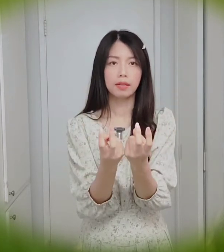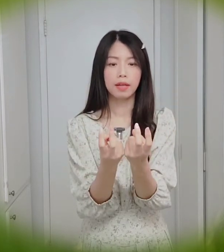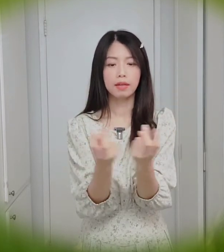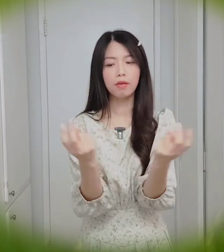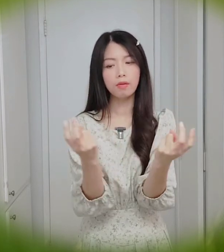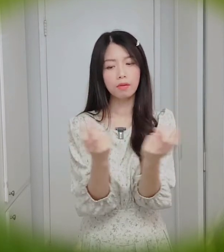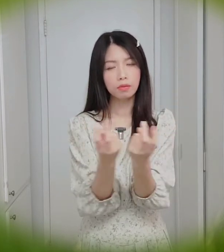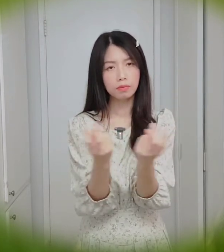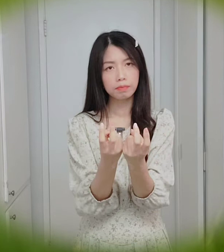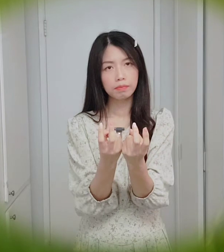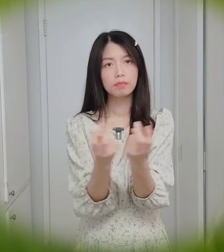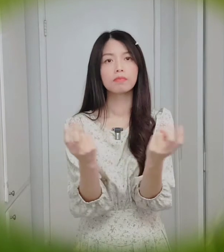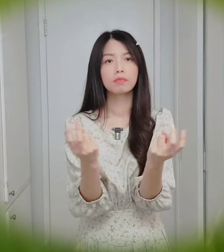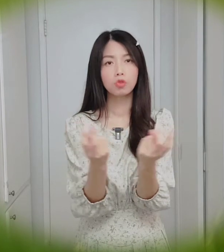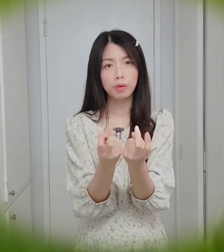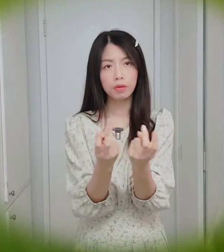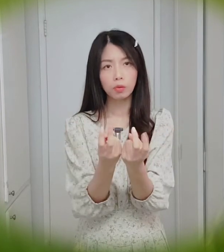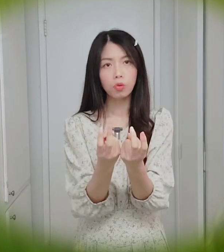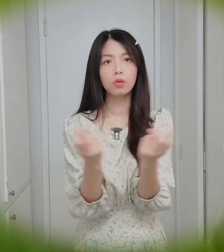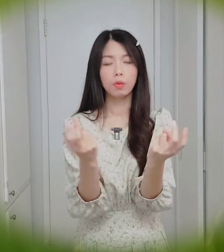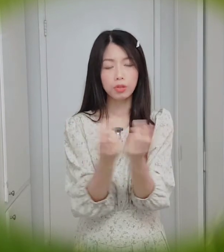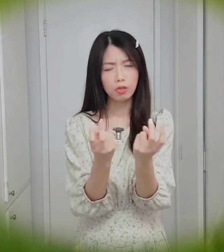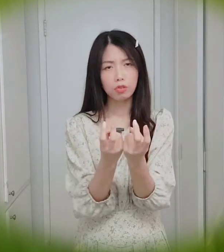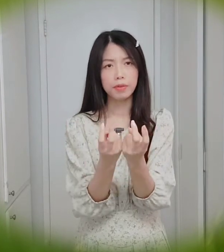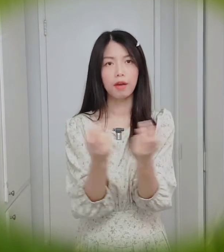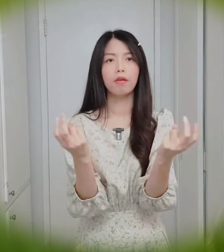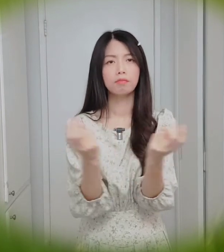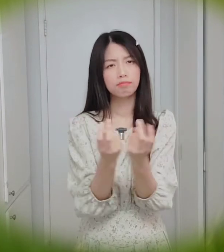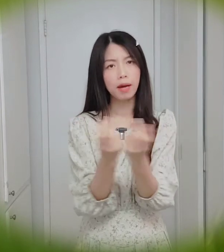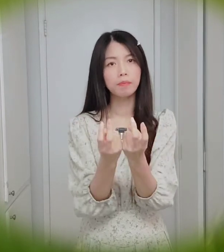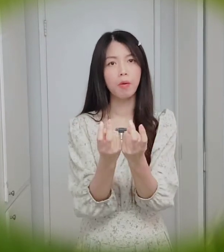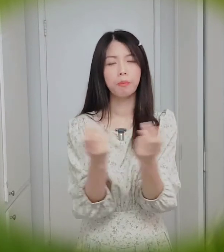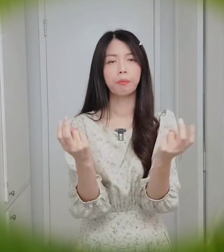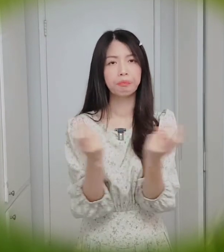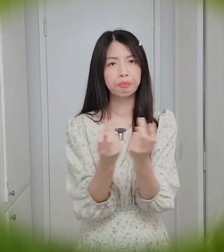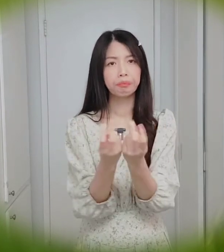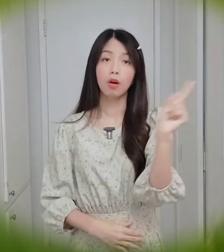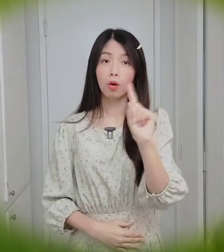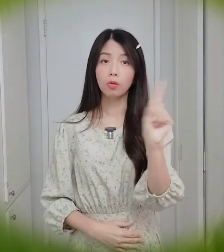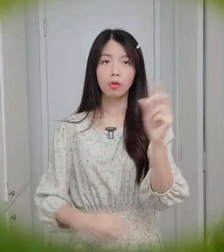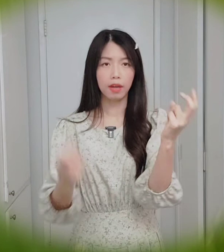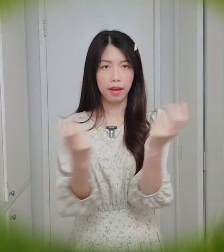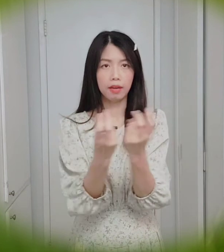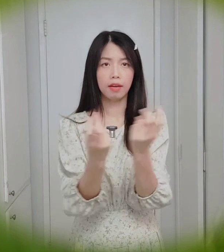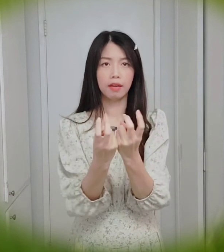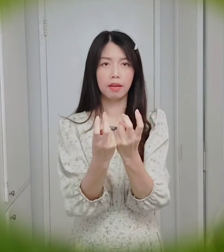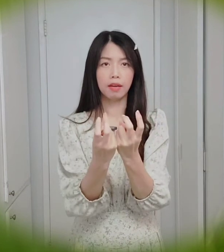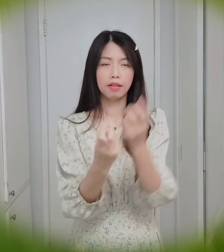이 상태에서 2번 정도 이렇게 부딪혀 주시면 돼요. 방법,